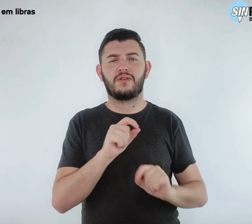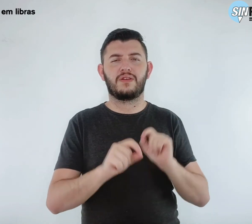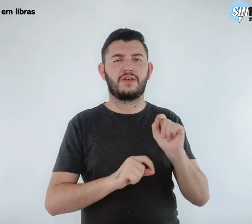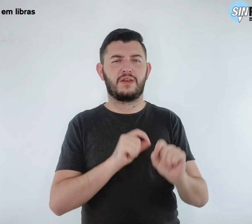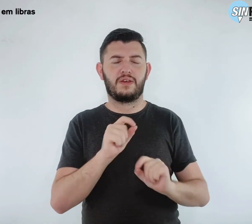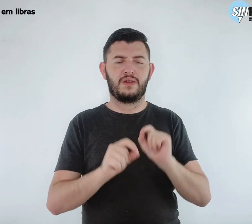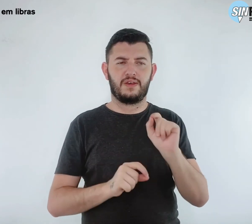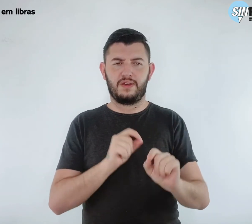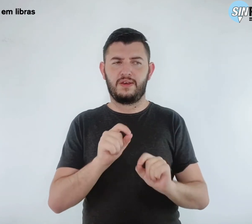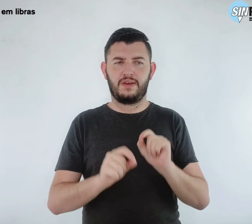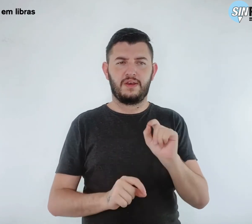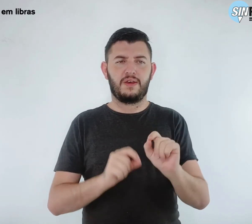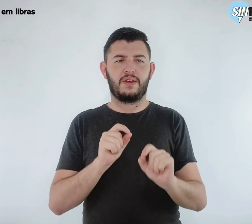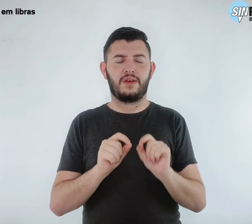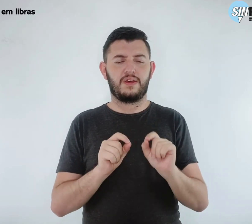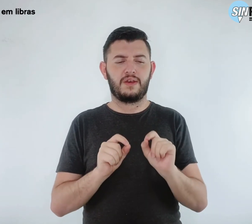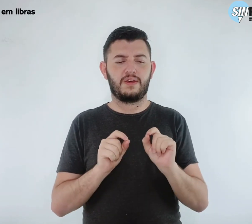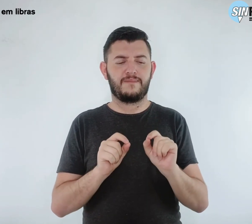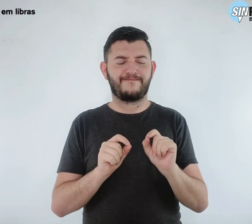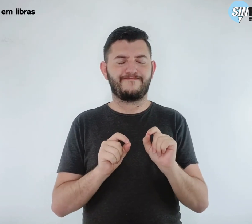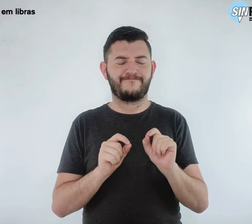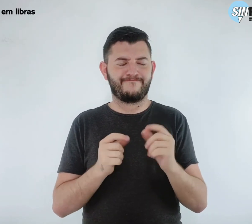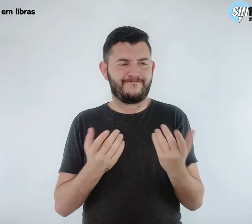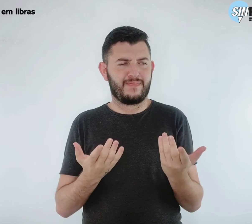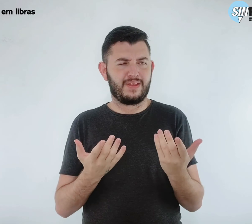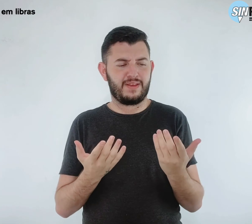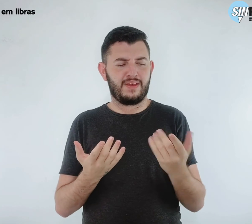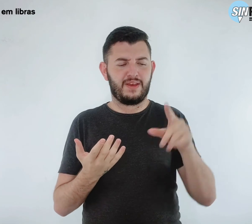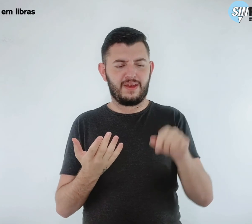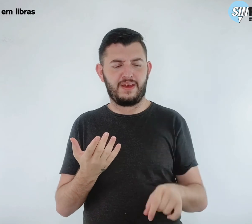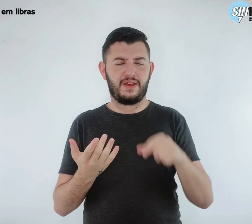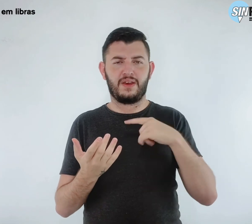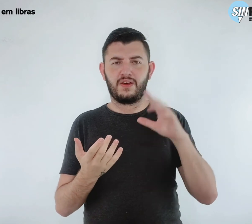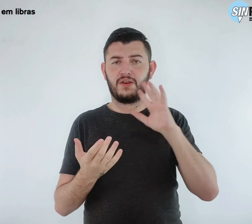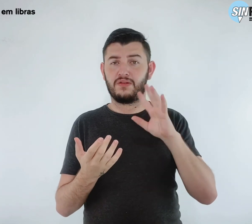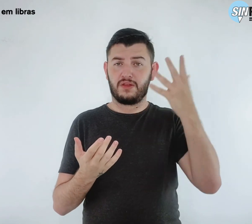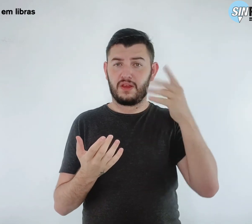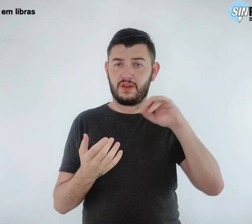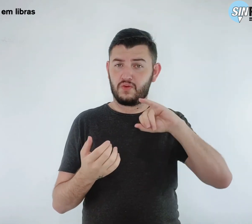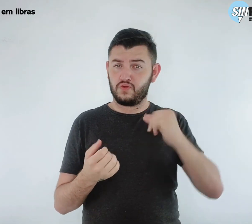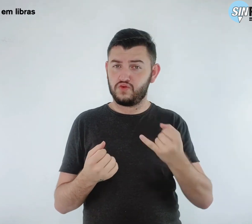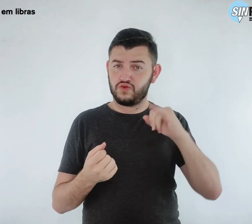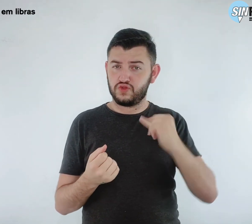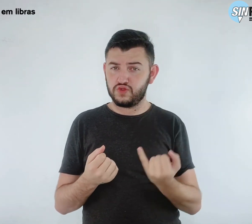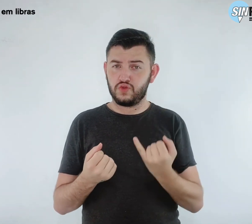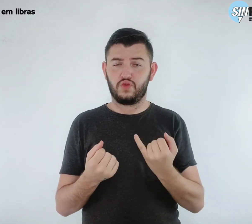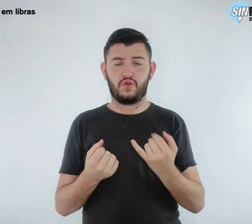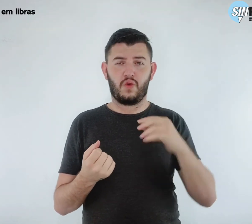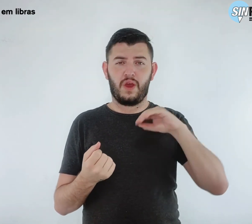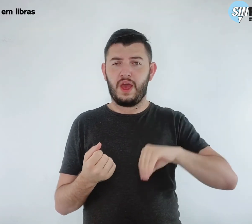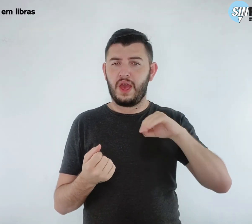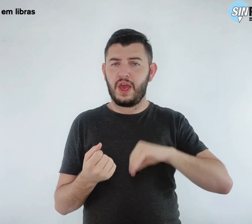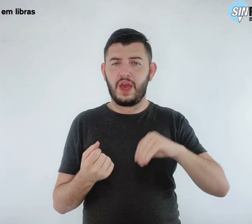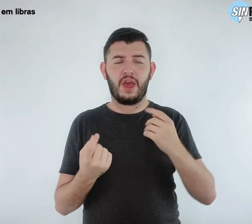ser avultadíssimos, não levar-nos-iam os respectivos juros quase toda a